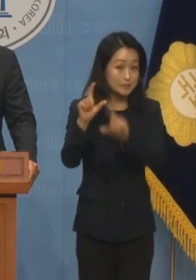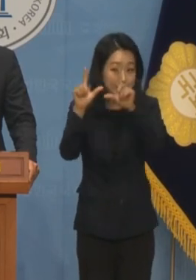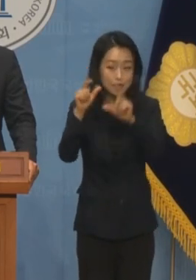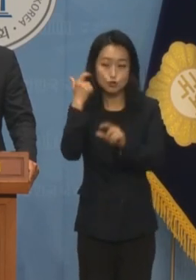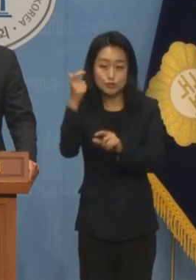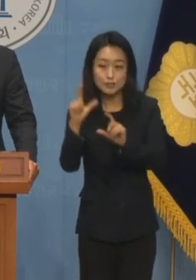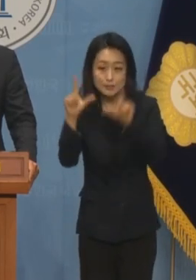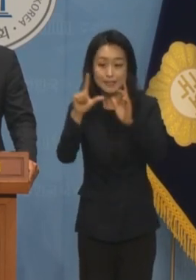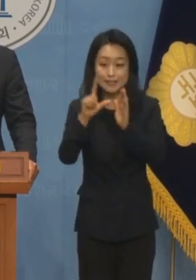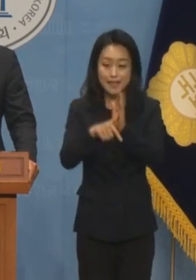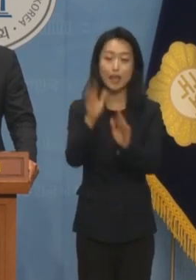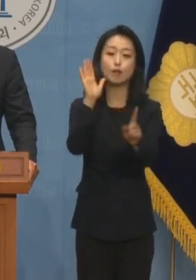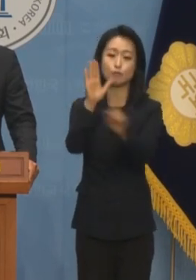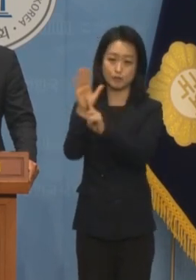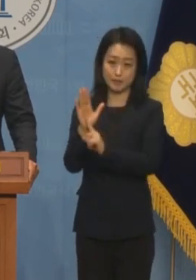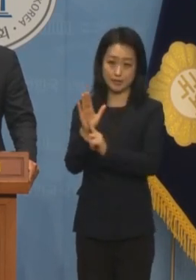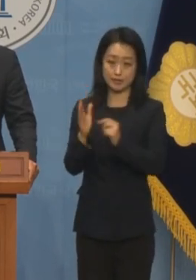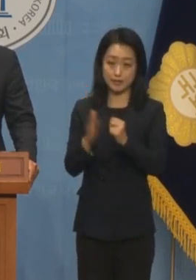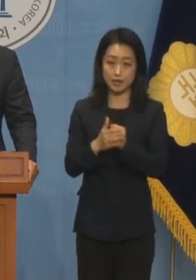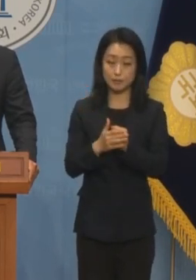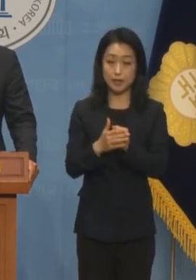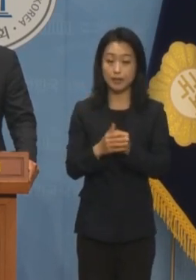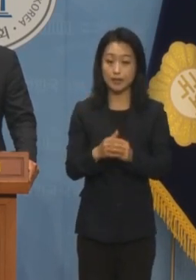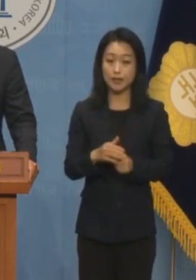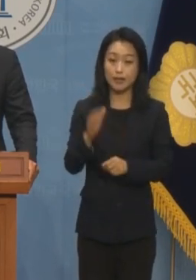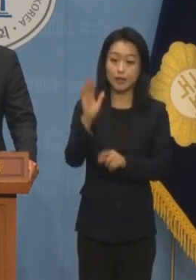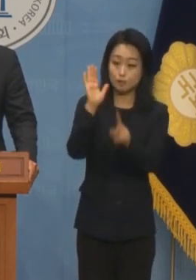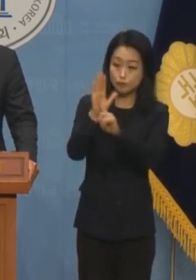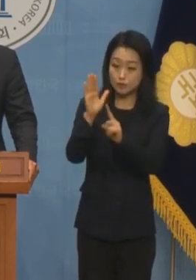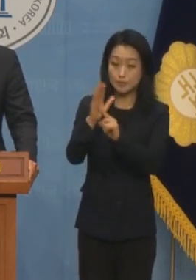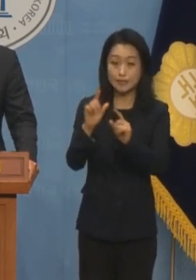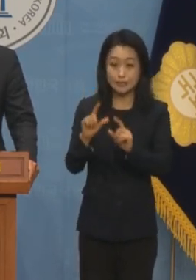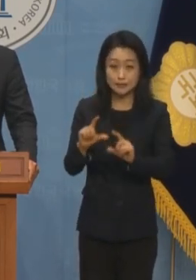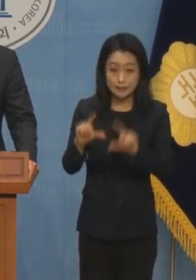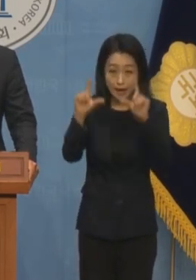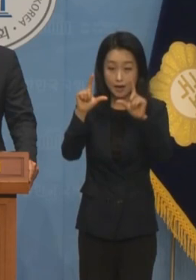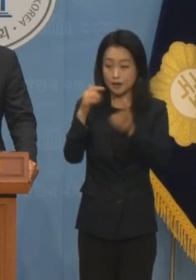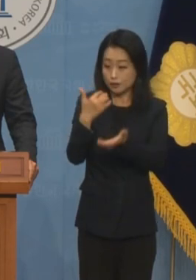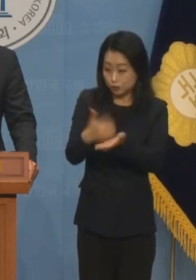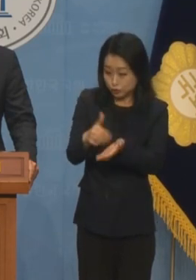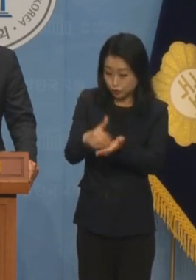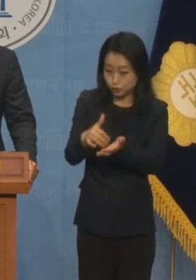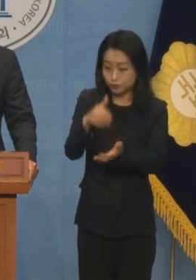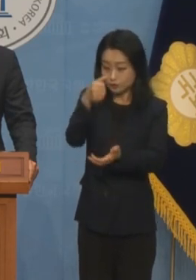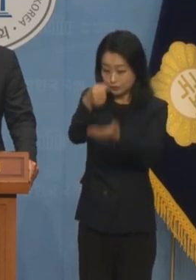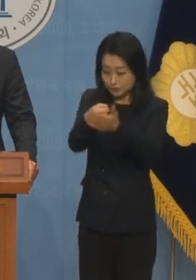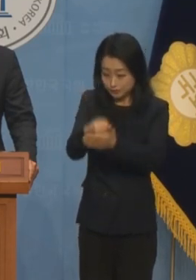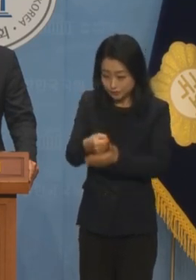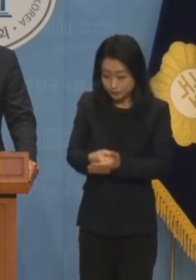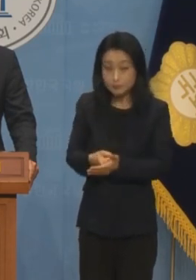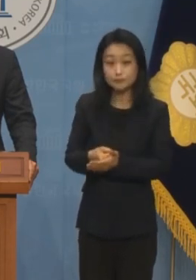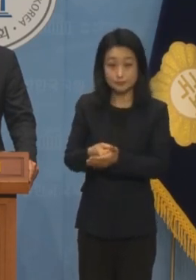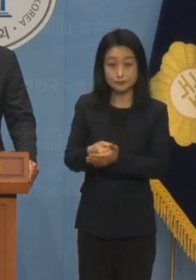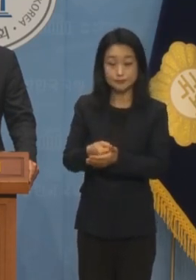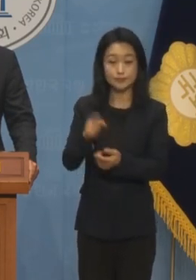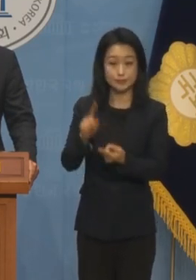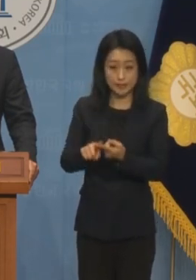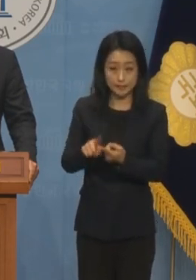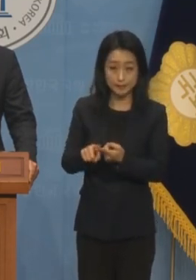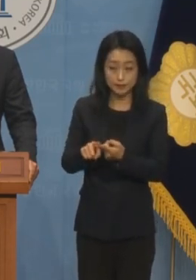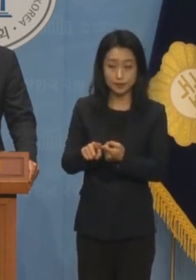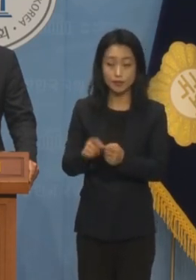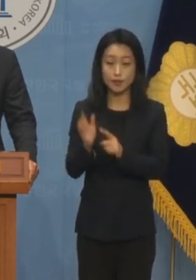하여 횟수와 시점에 제한을 둔 최수근 해병 사망사건 및 사건 은폐 의혹